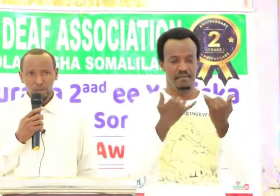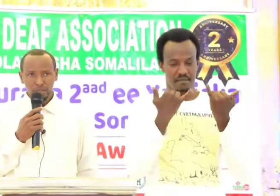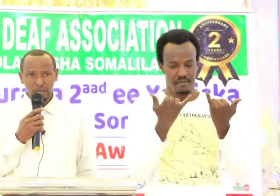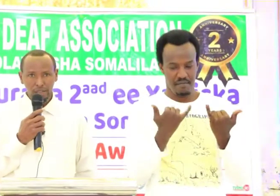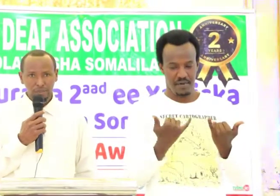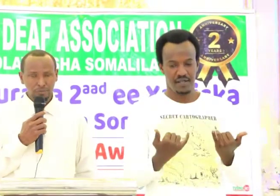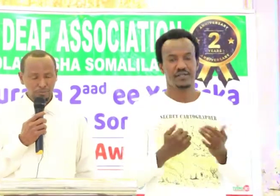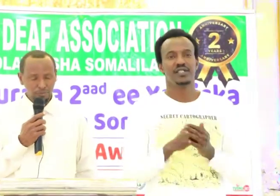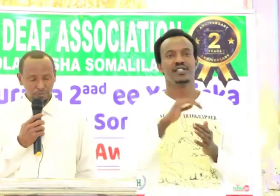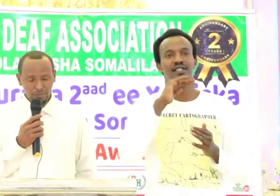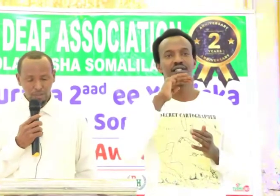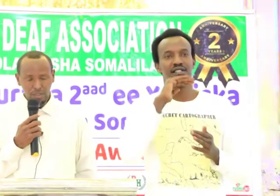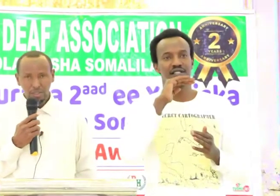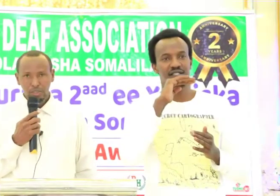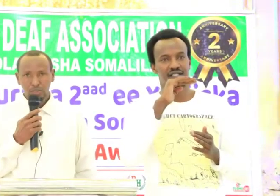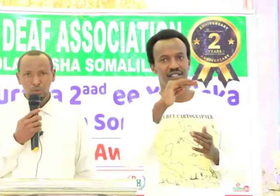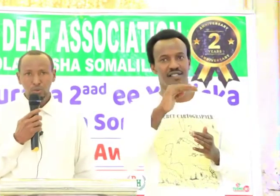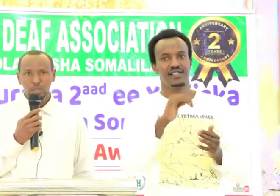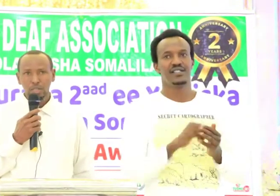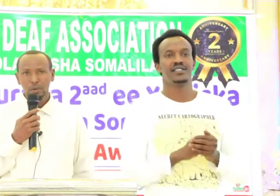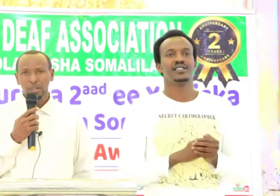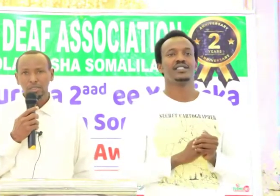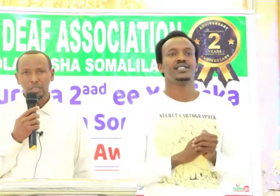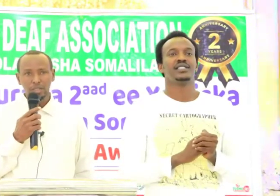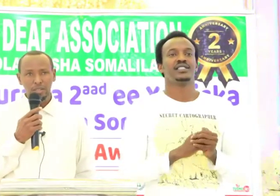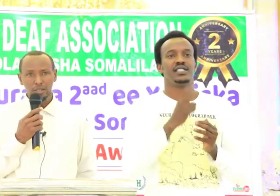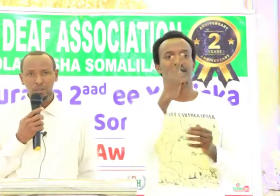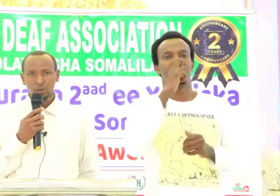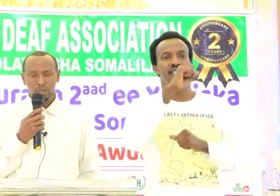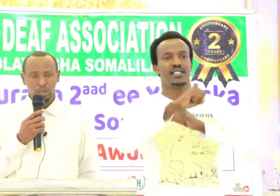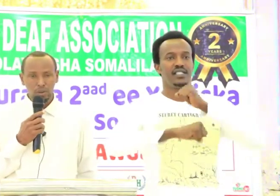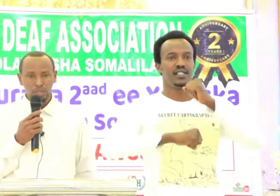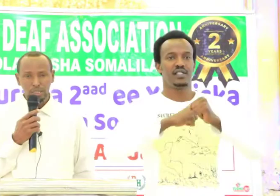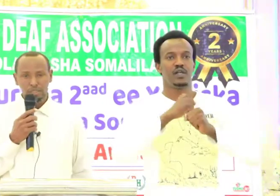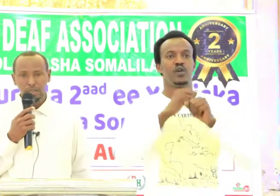Maanta oo ay tahay sanad